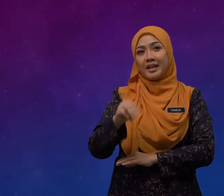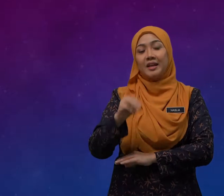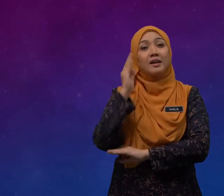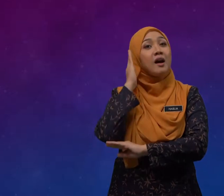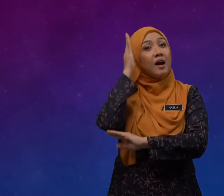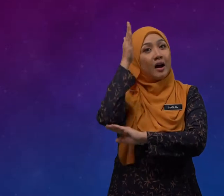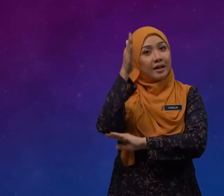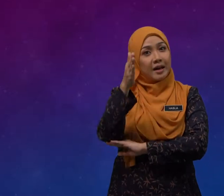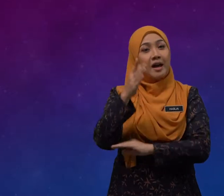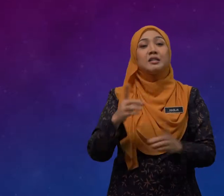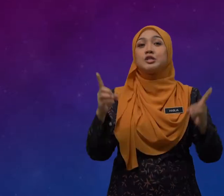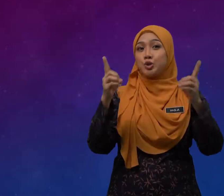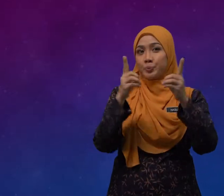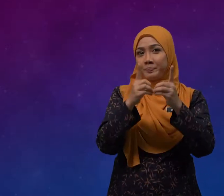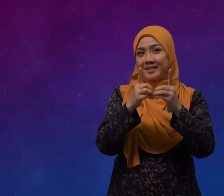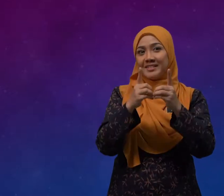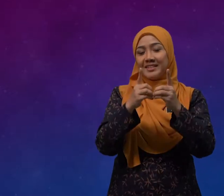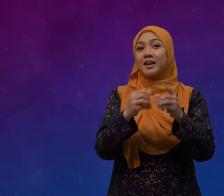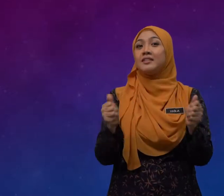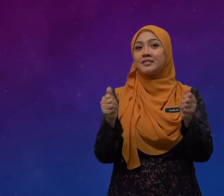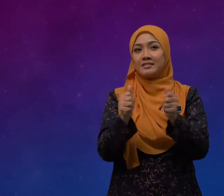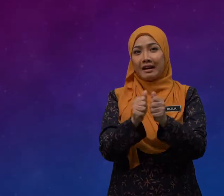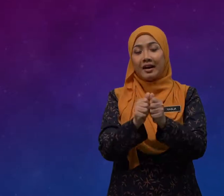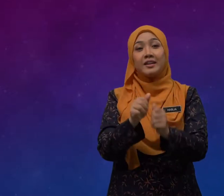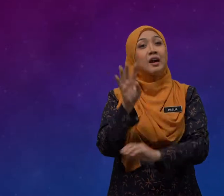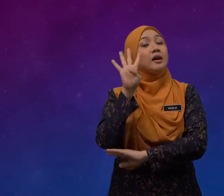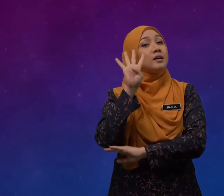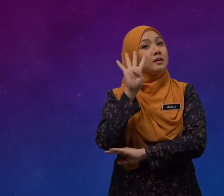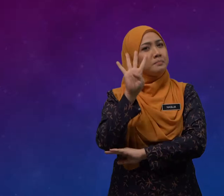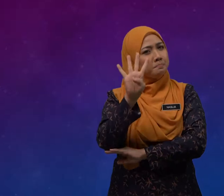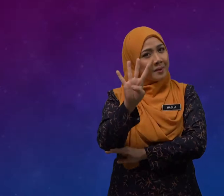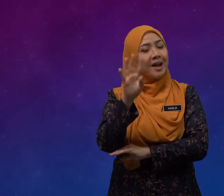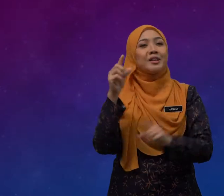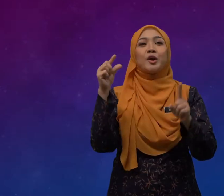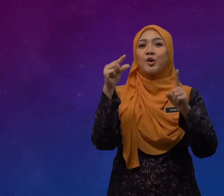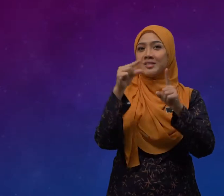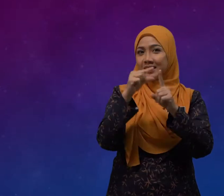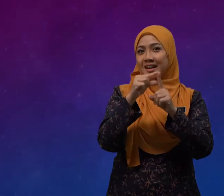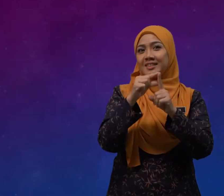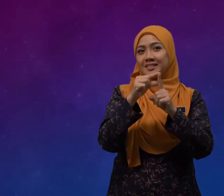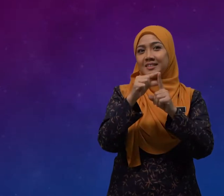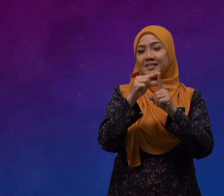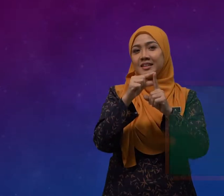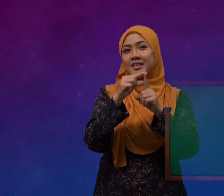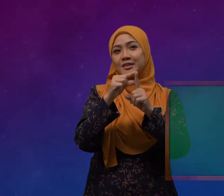murid-murid akan jumpa dengan empat kosakata,